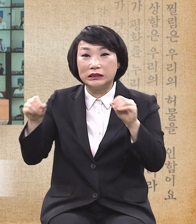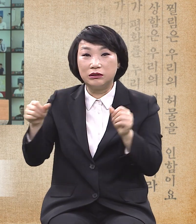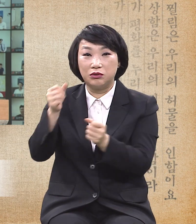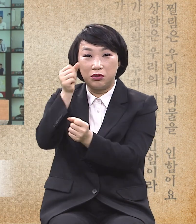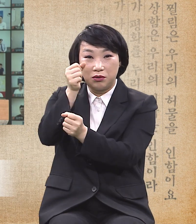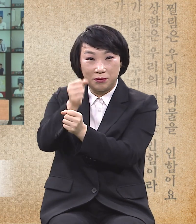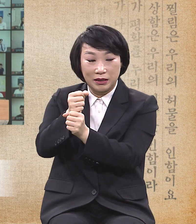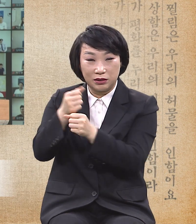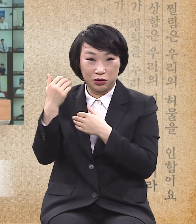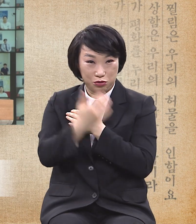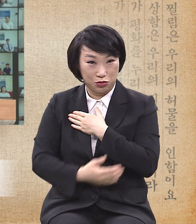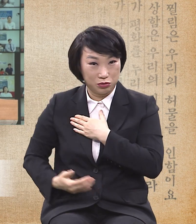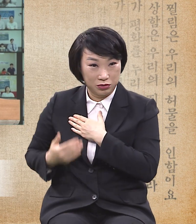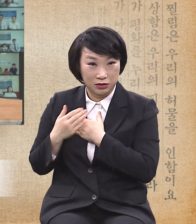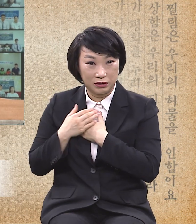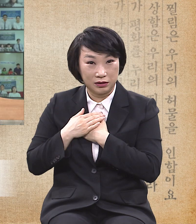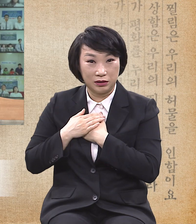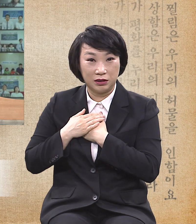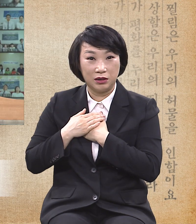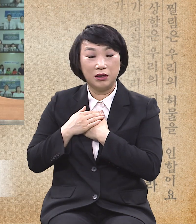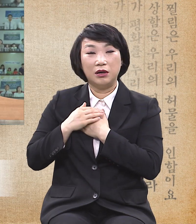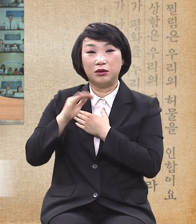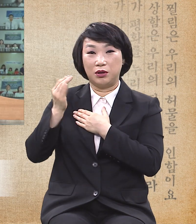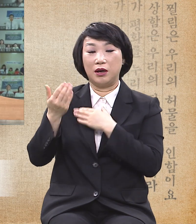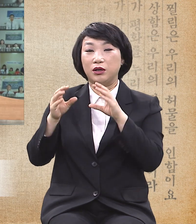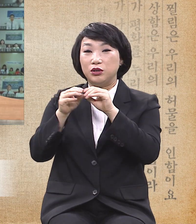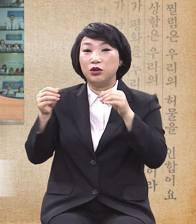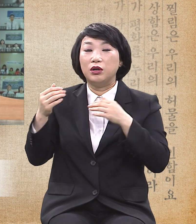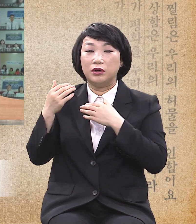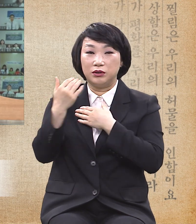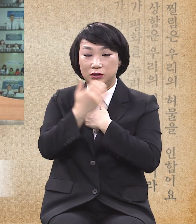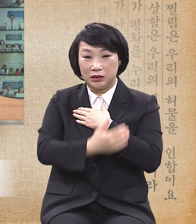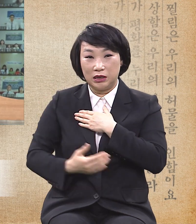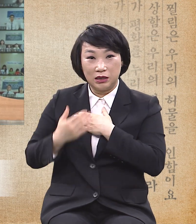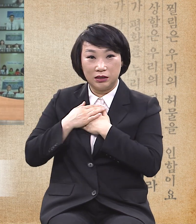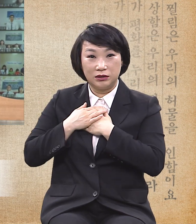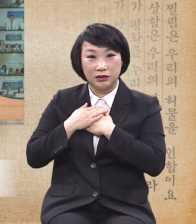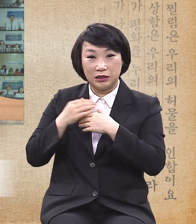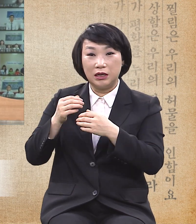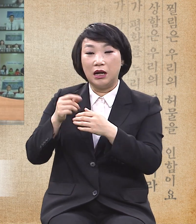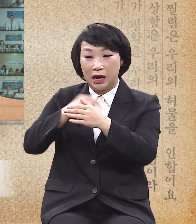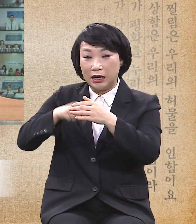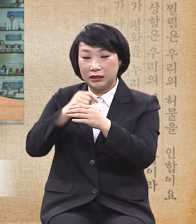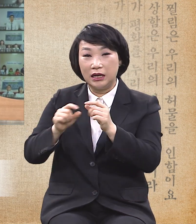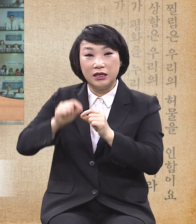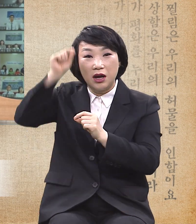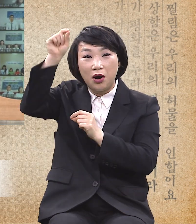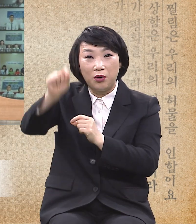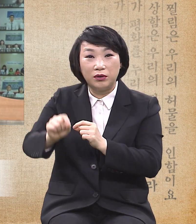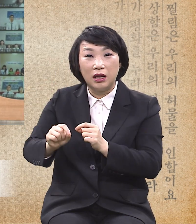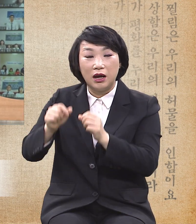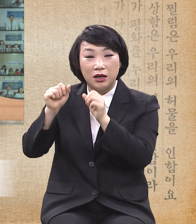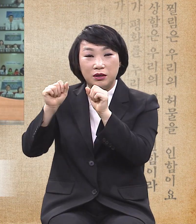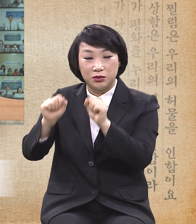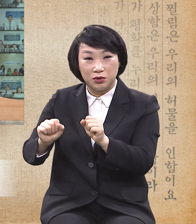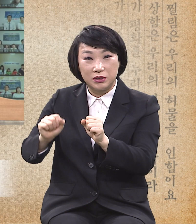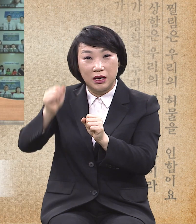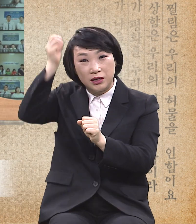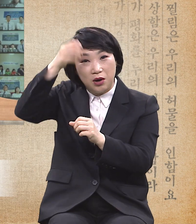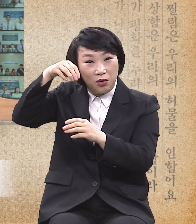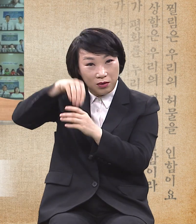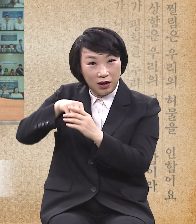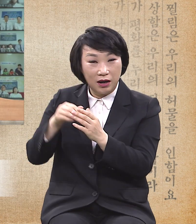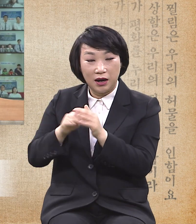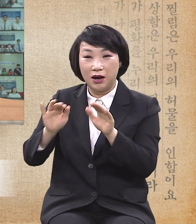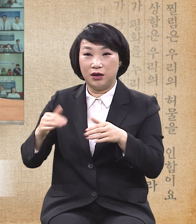흙으로 육신을 만들어 육신 속에 영원한 존재를 갖게 하셔서